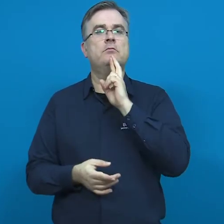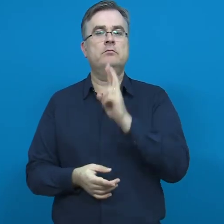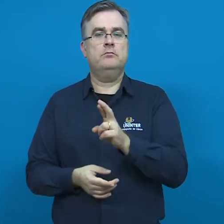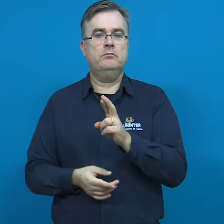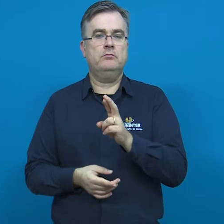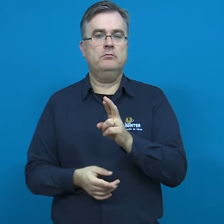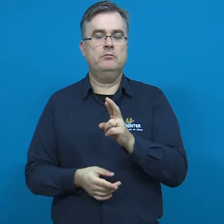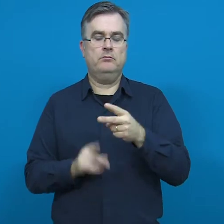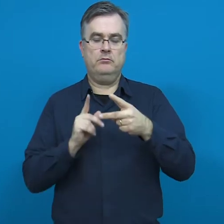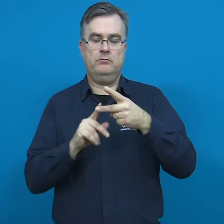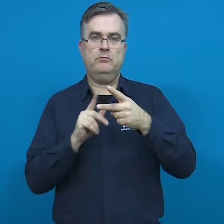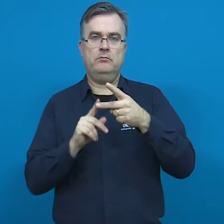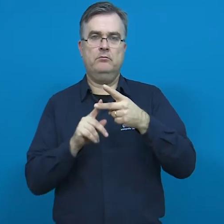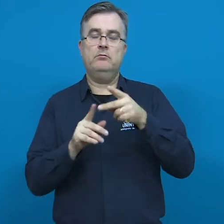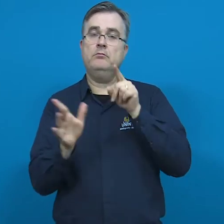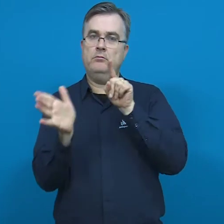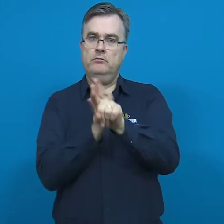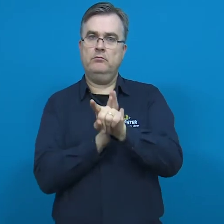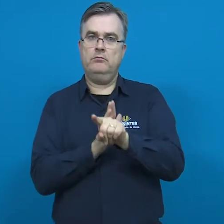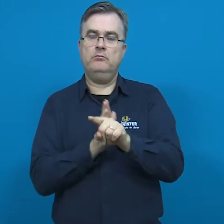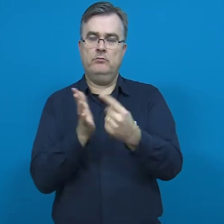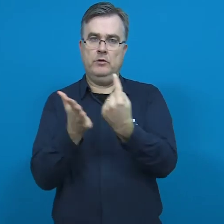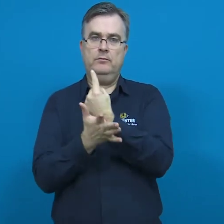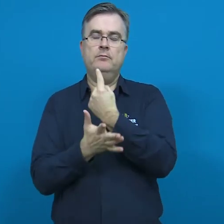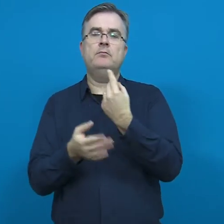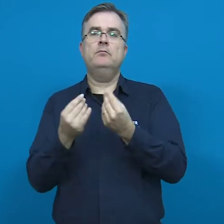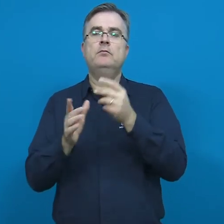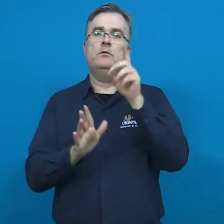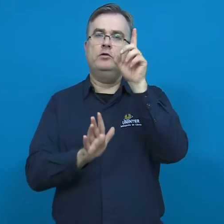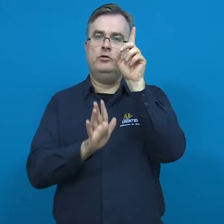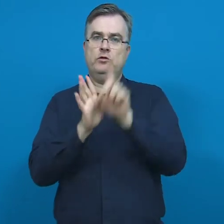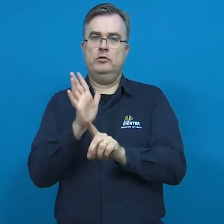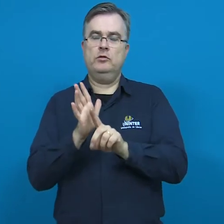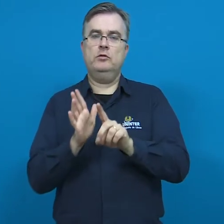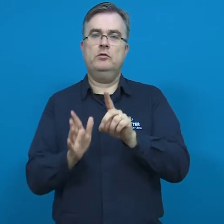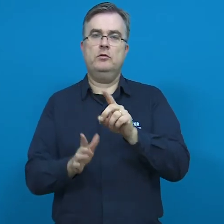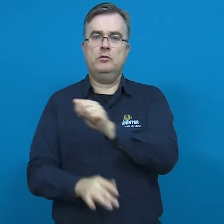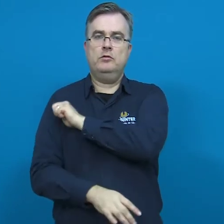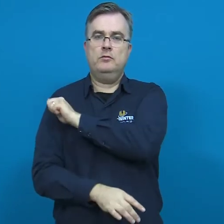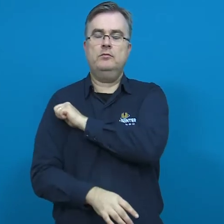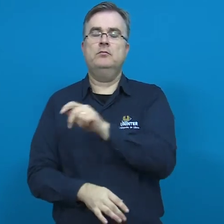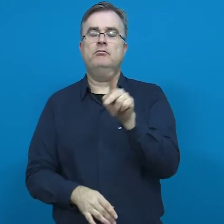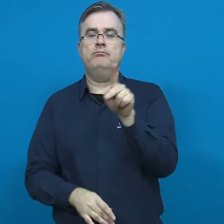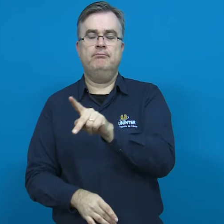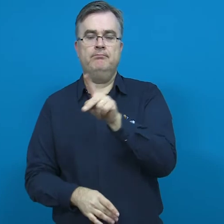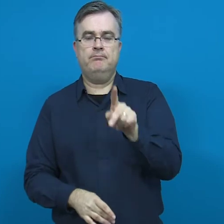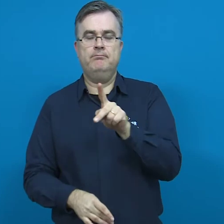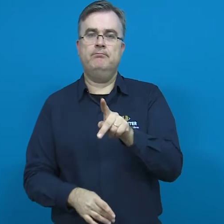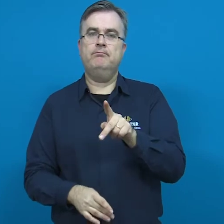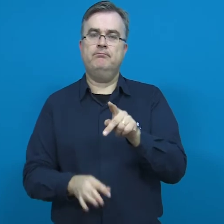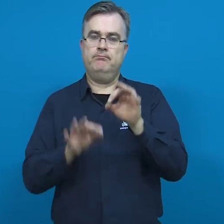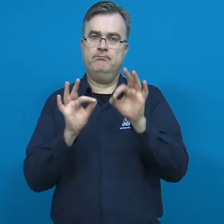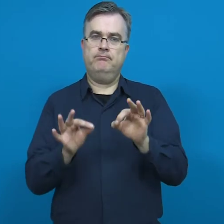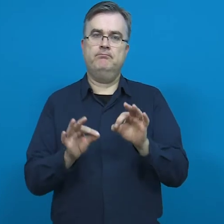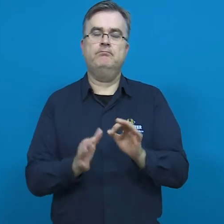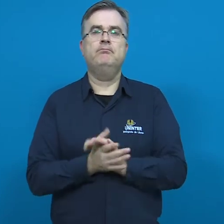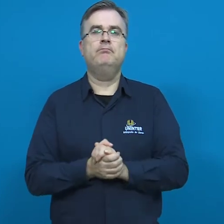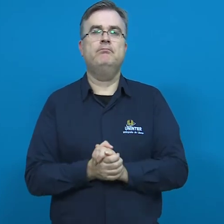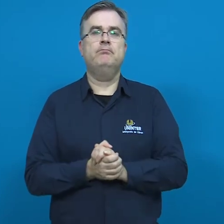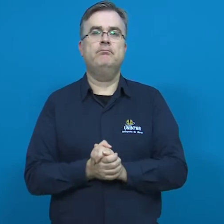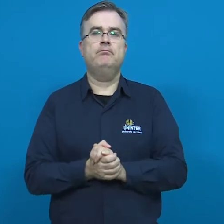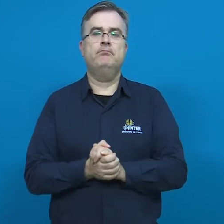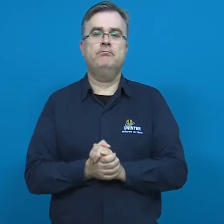Agora, respondendo à segunda questão dos direitos dos alunos e dos professores